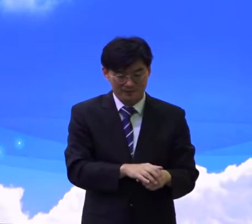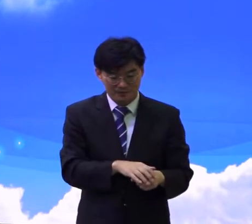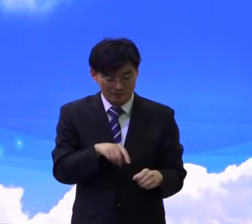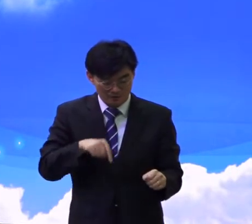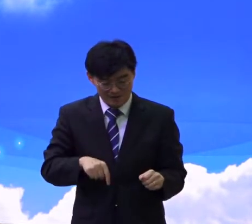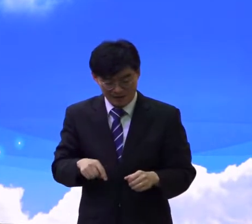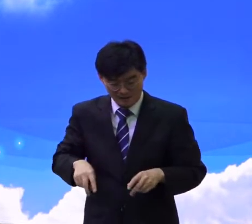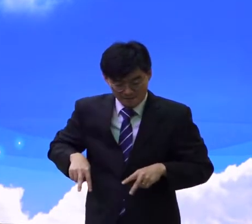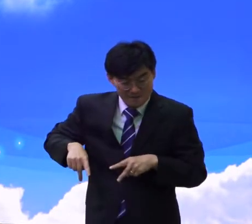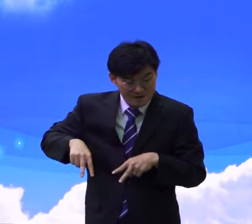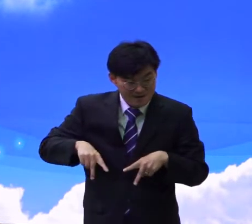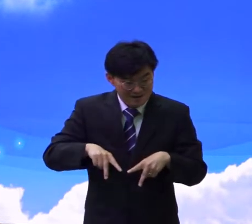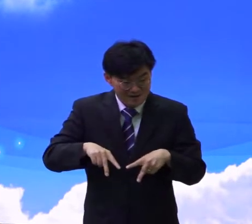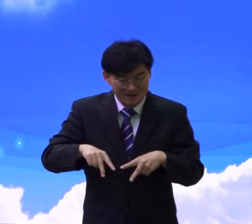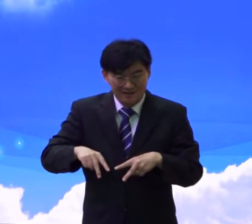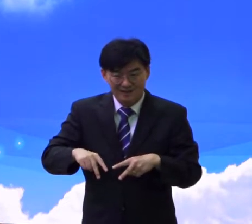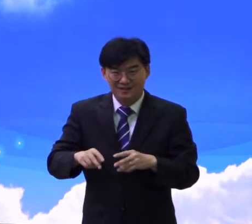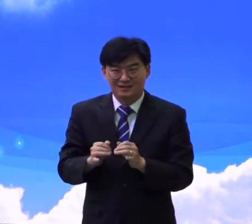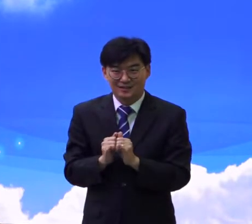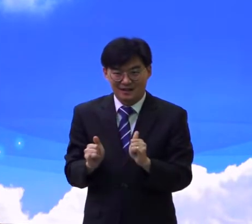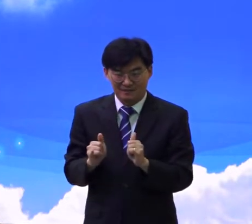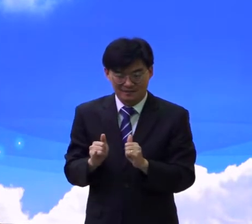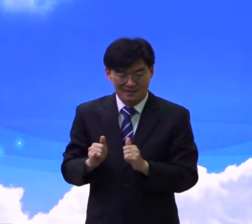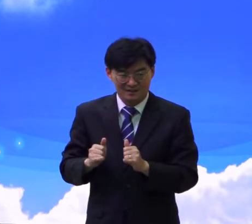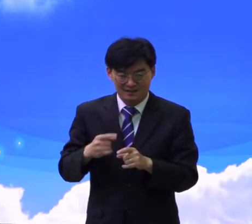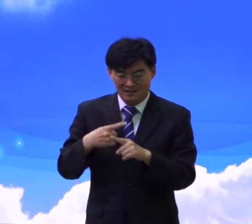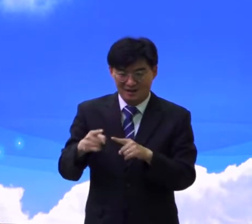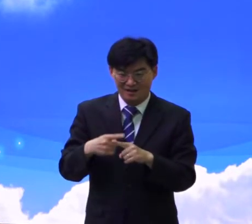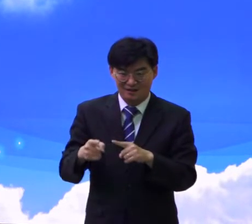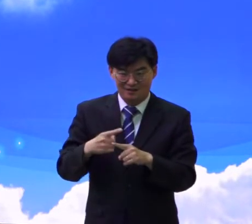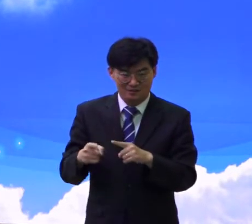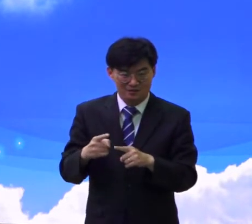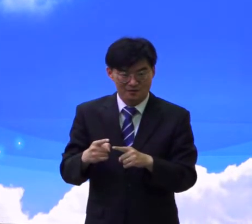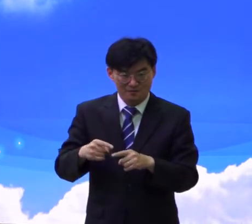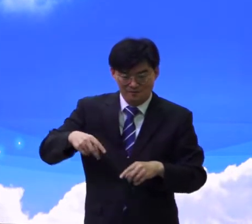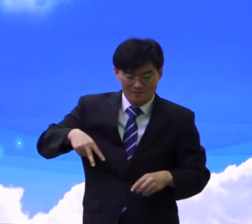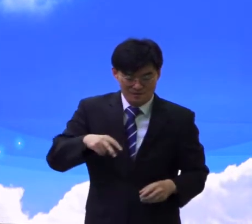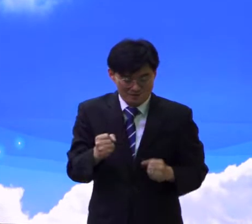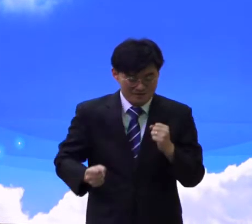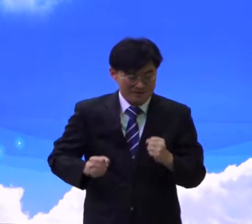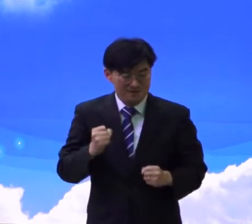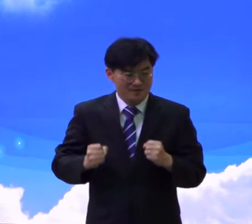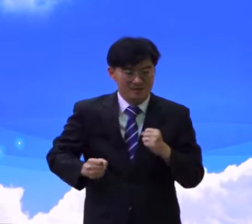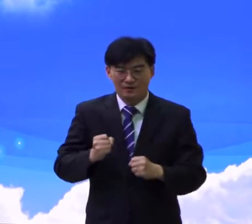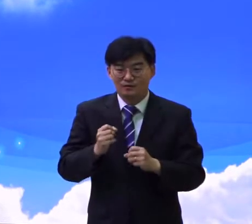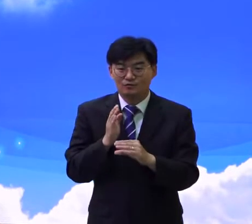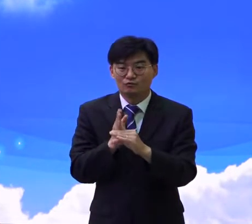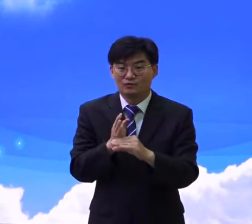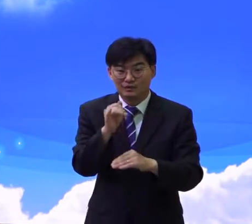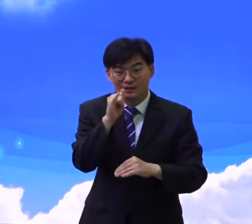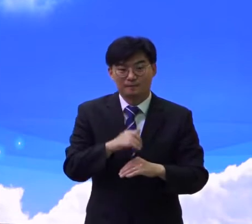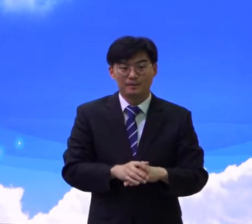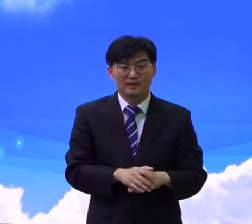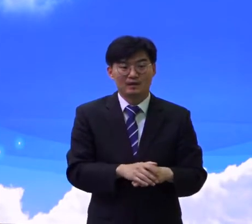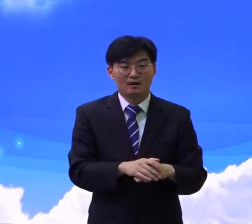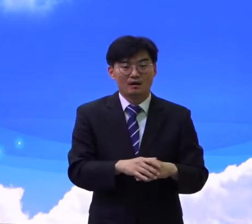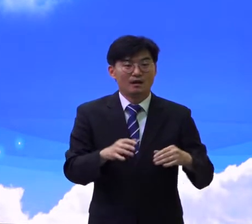뒤에 보병들이 창을 들고 칼을 들고 뛰어가는 그런 장면들을 아마도 보셨을 겁니다.